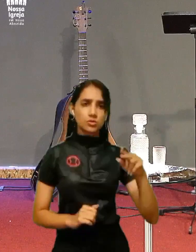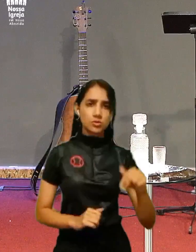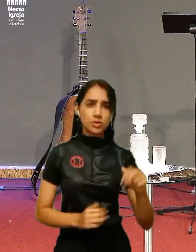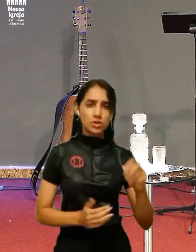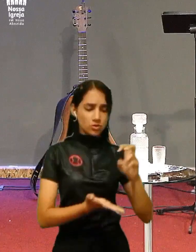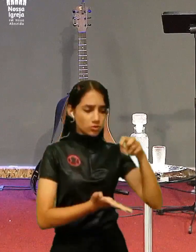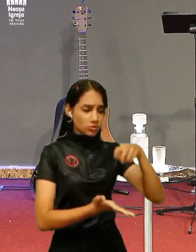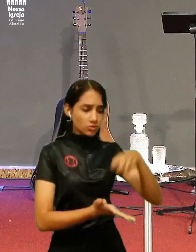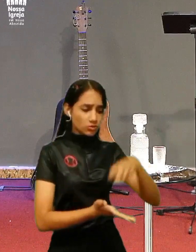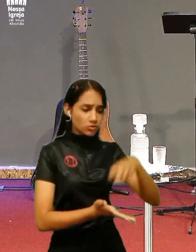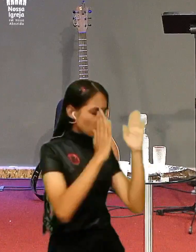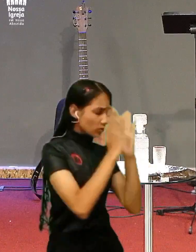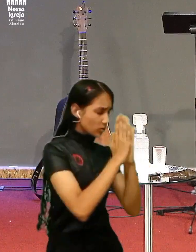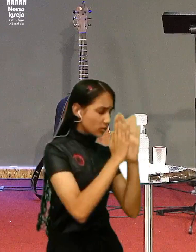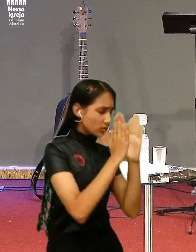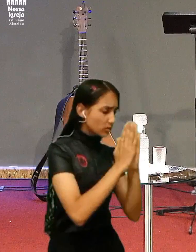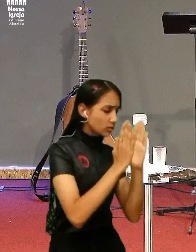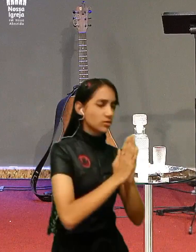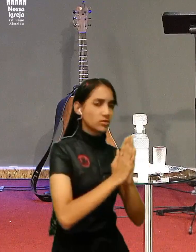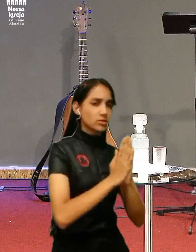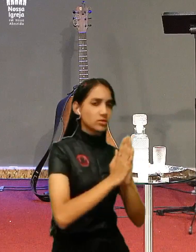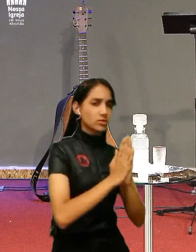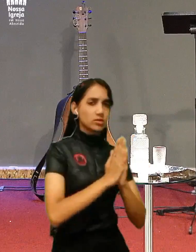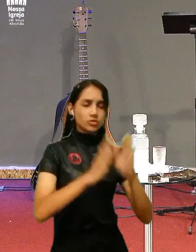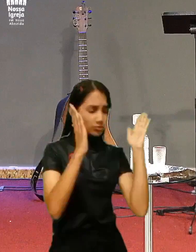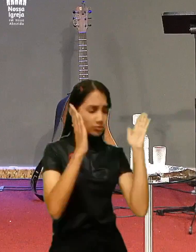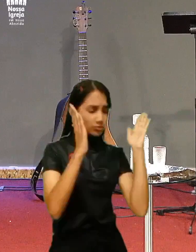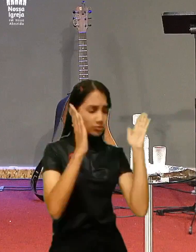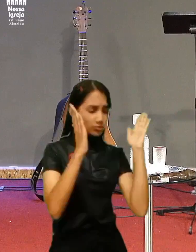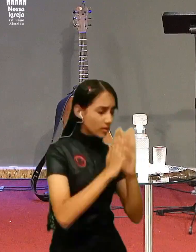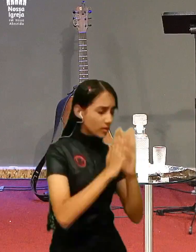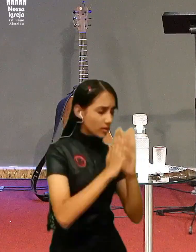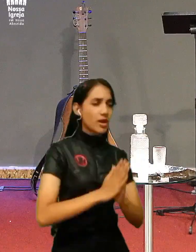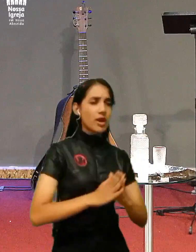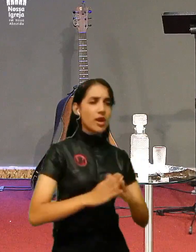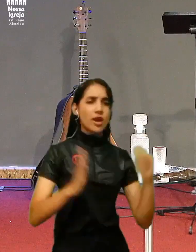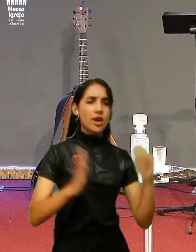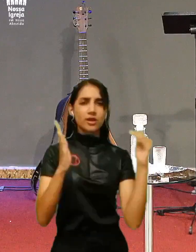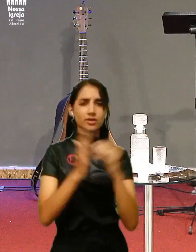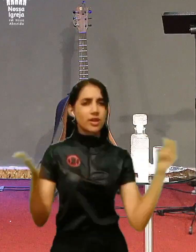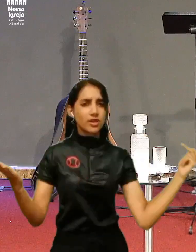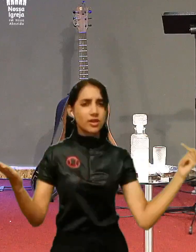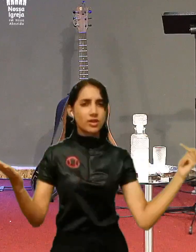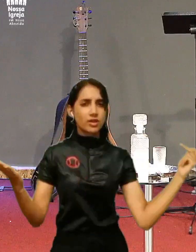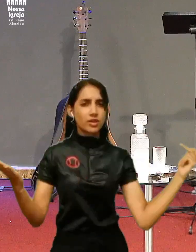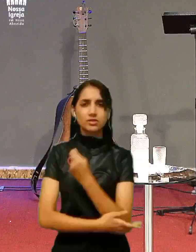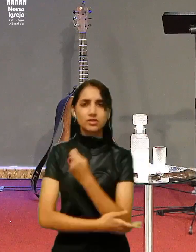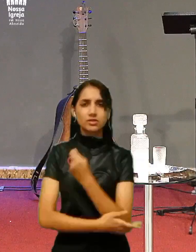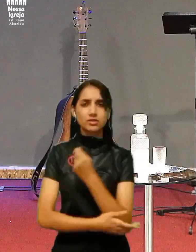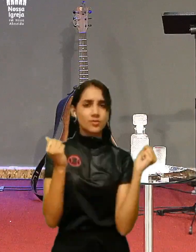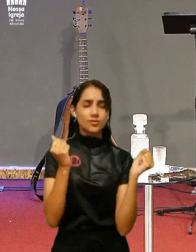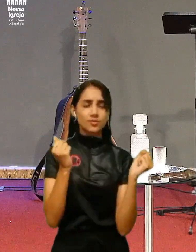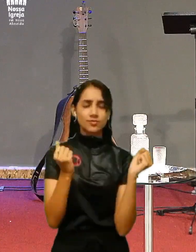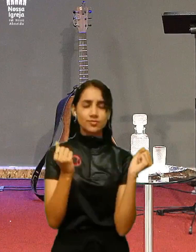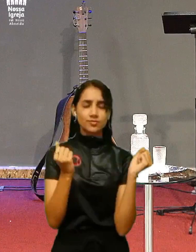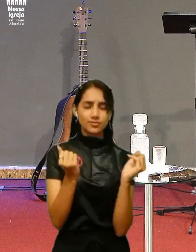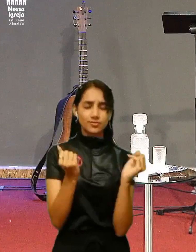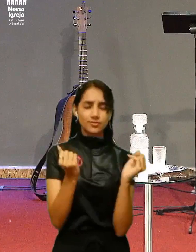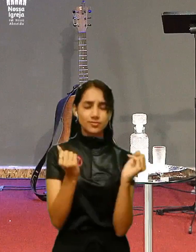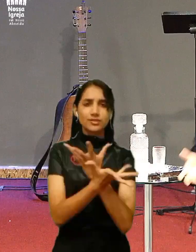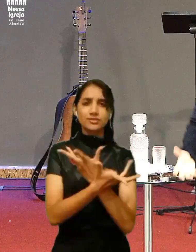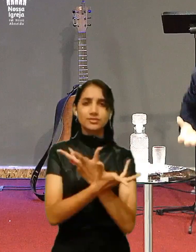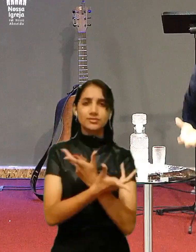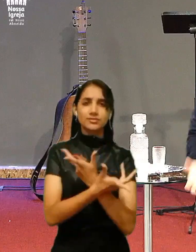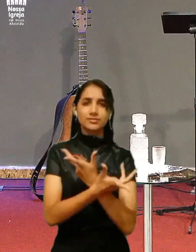vamos orar, orar até que algo aconteça, orar até que o reavivamento venha e traga